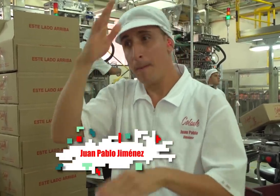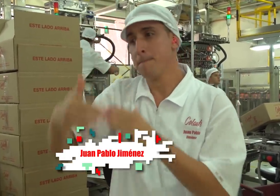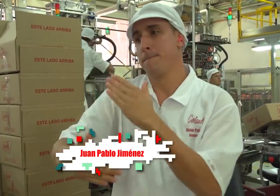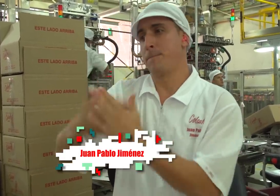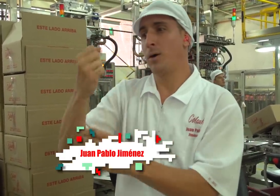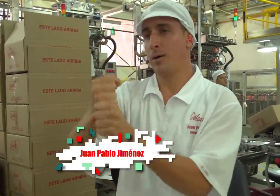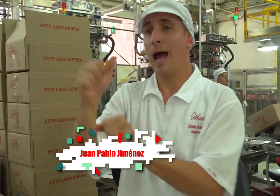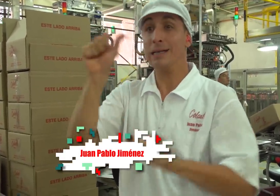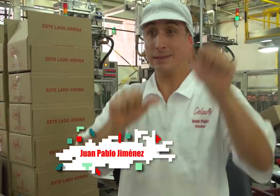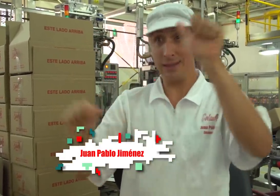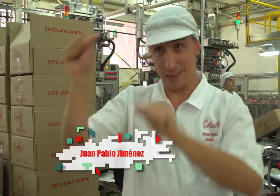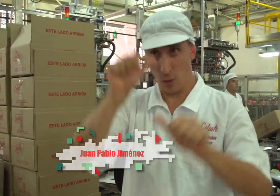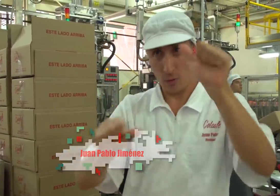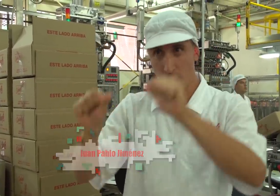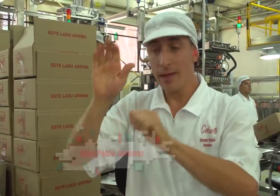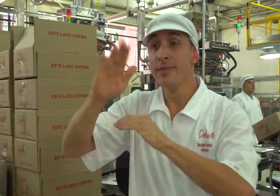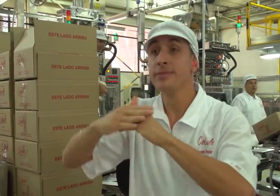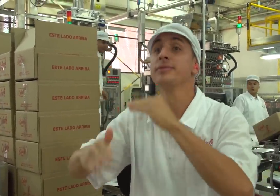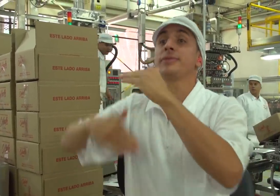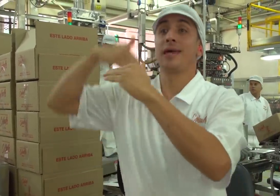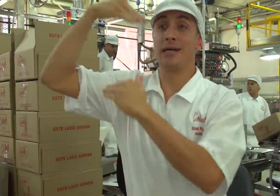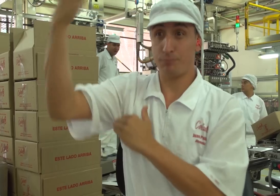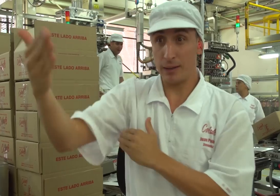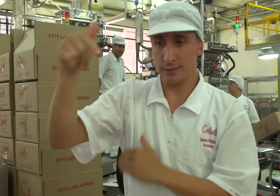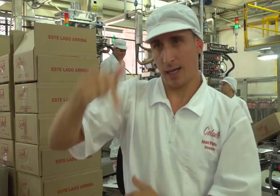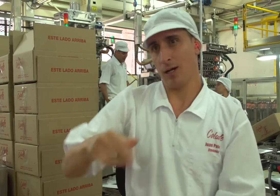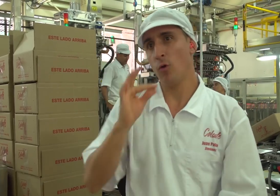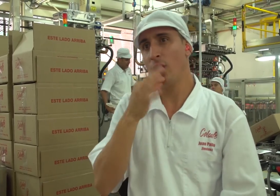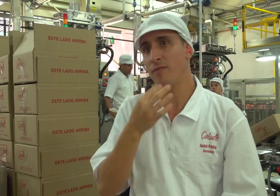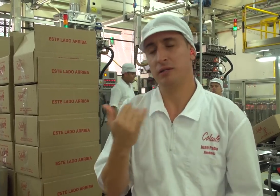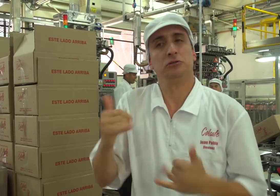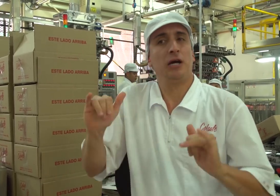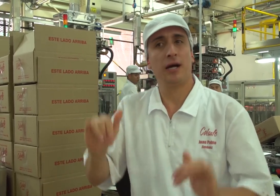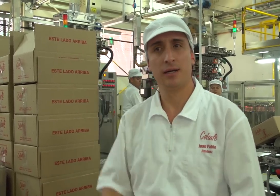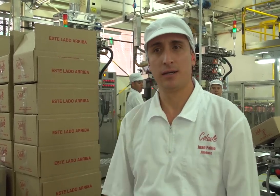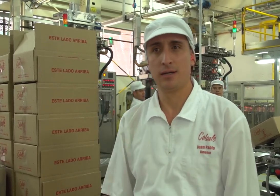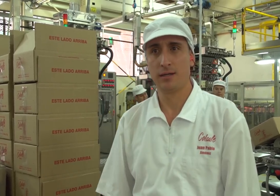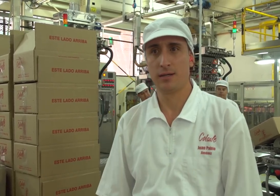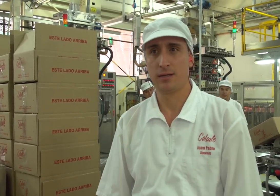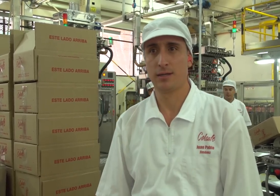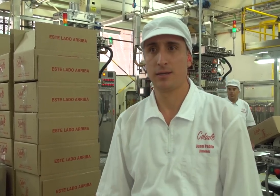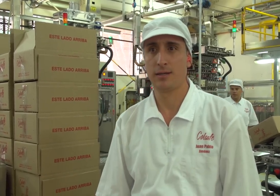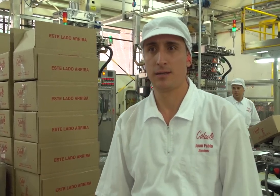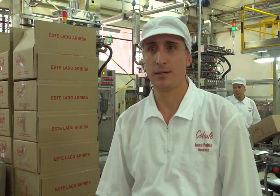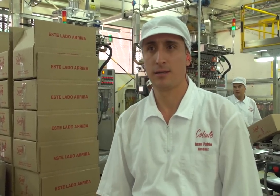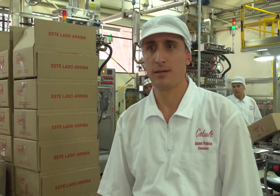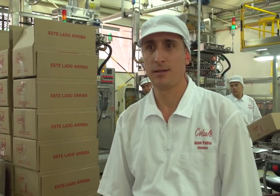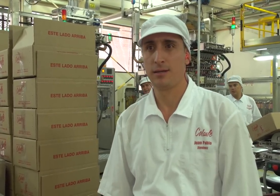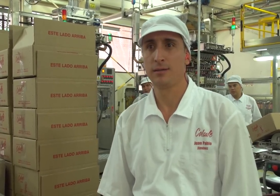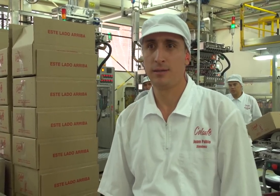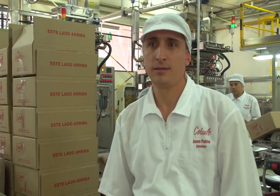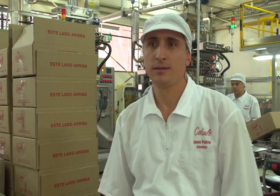de 3 meses. Entonces yo empecé durante 3 meses a hacer aseo. Y ya después de que les gustó el trabajo, me escogieron para trabajar